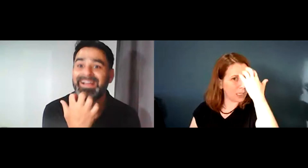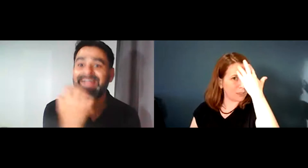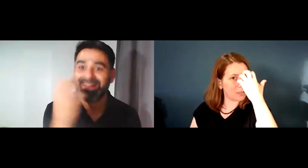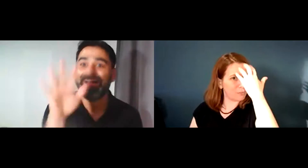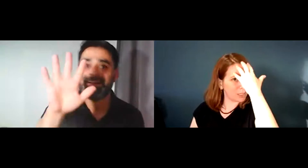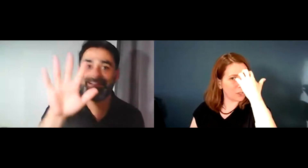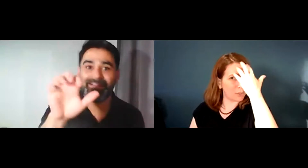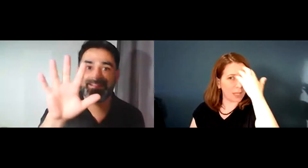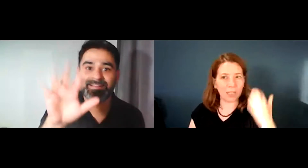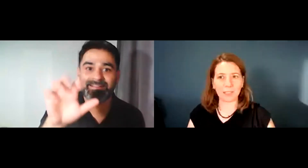peinándose el flequillo para adelante.